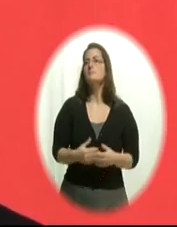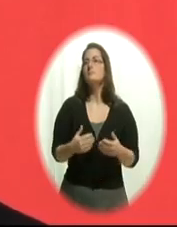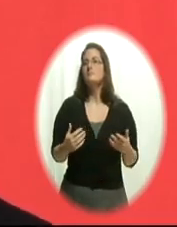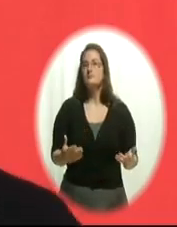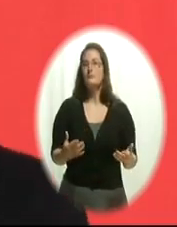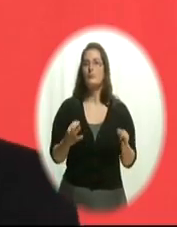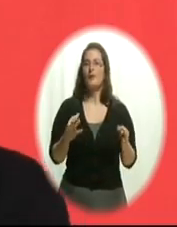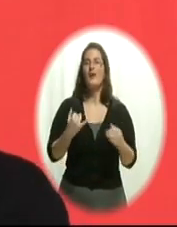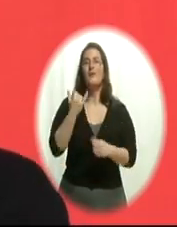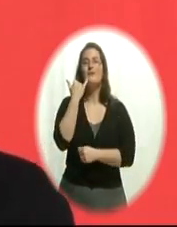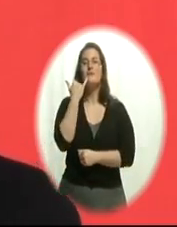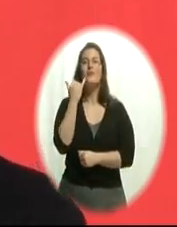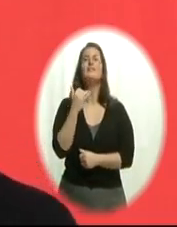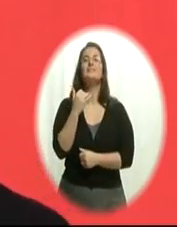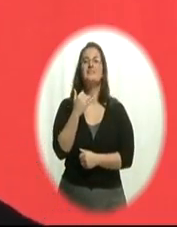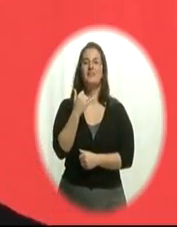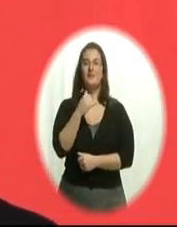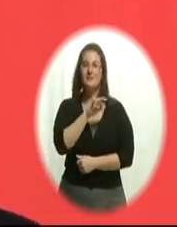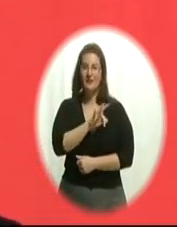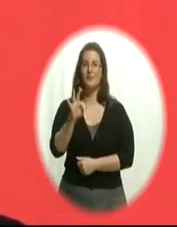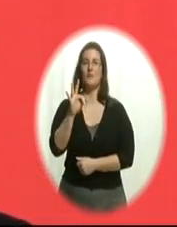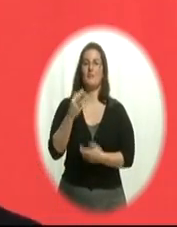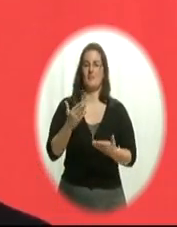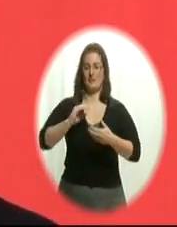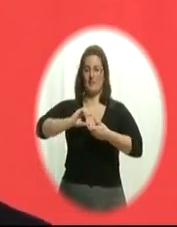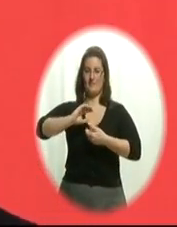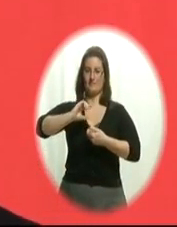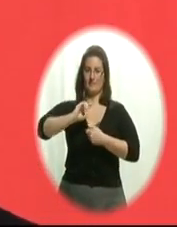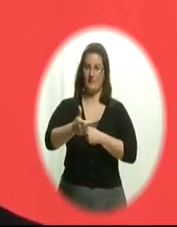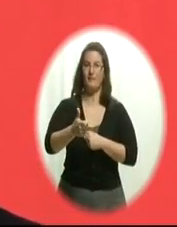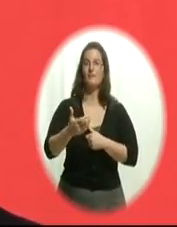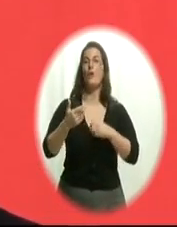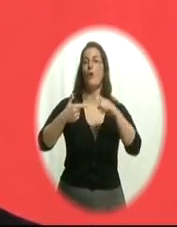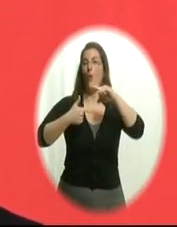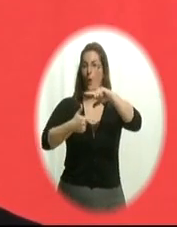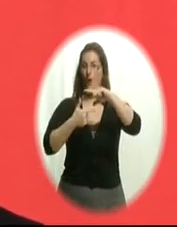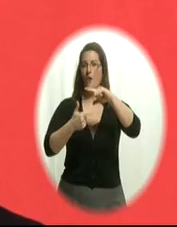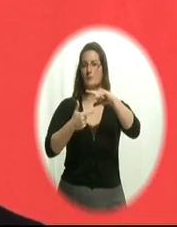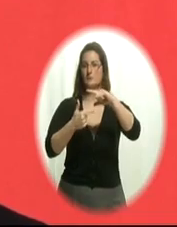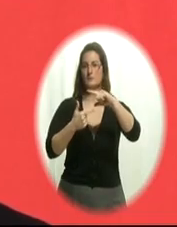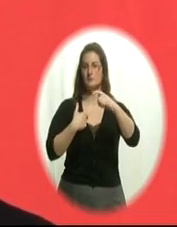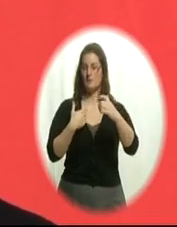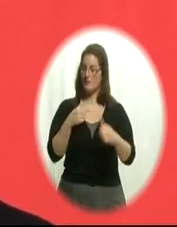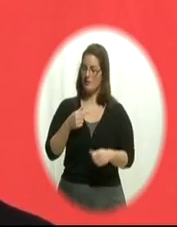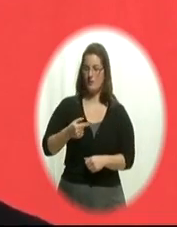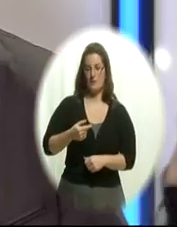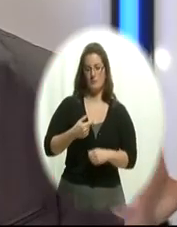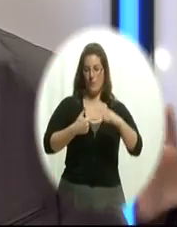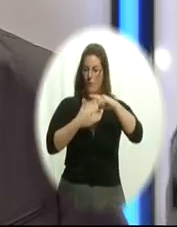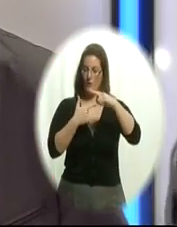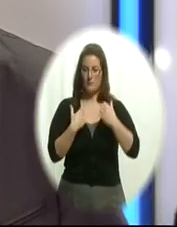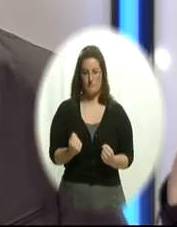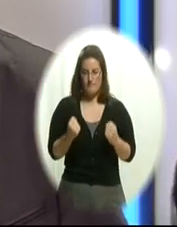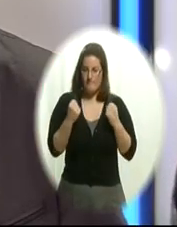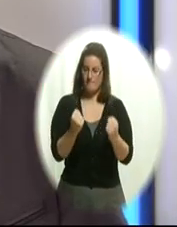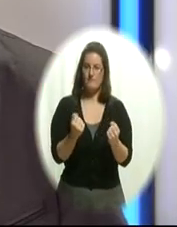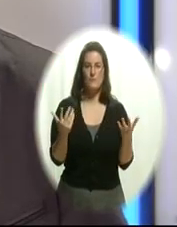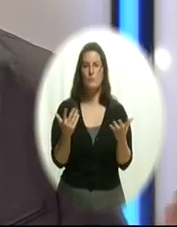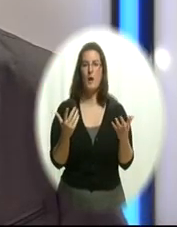France Télécom avant, Orange maintenant, est très, très engagé dans le handicap